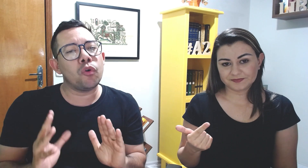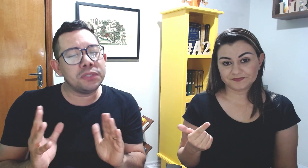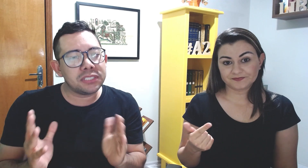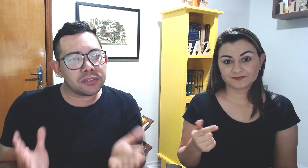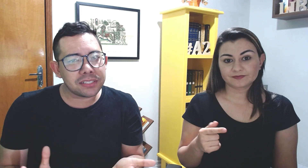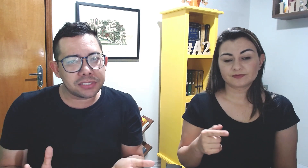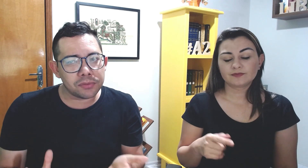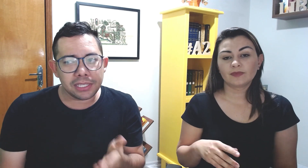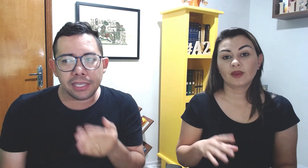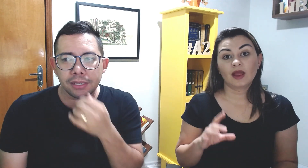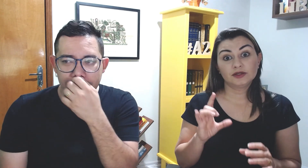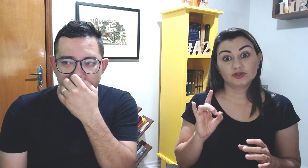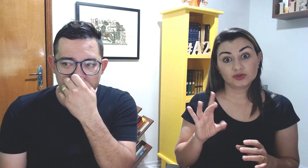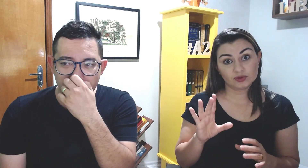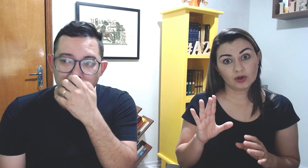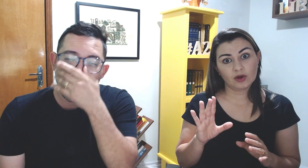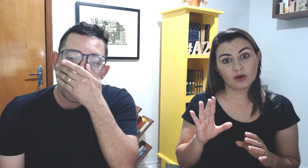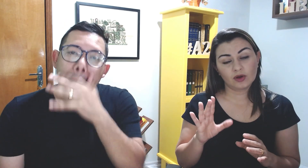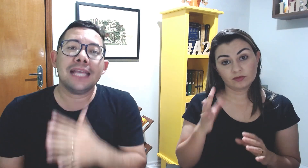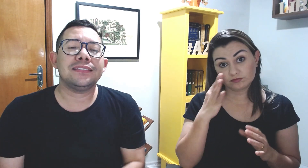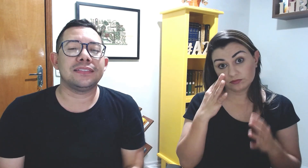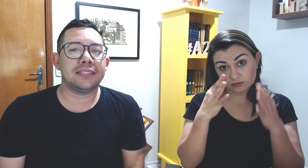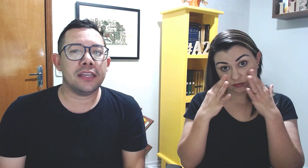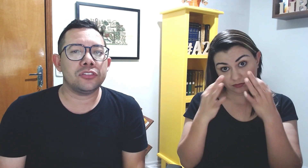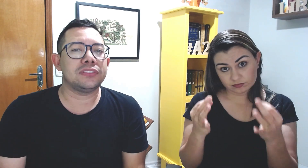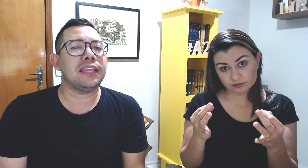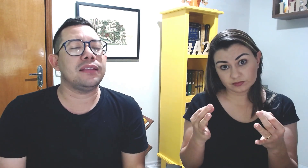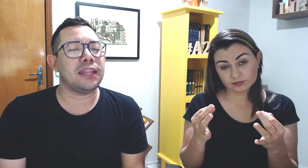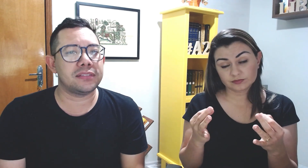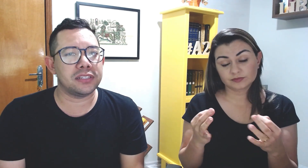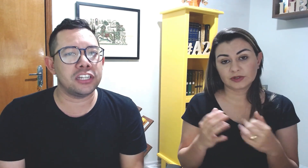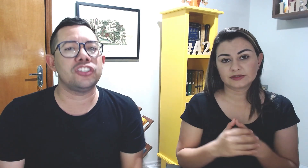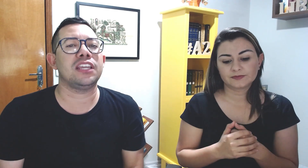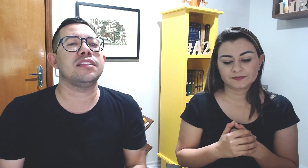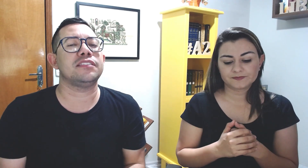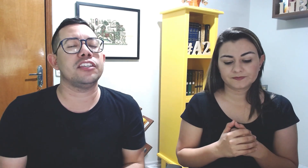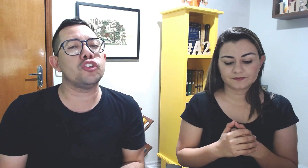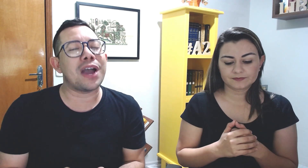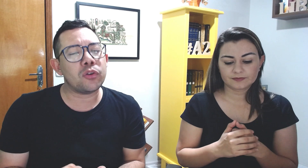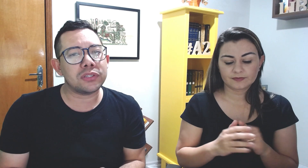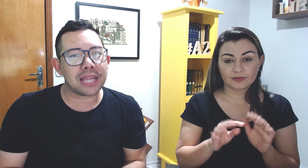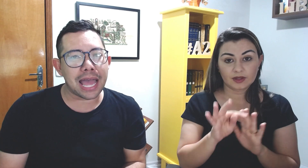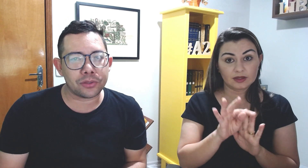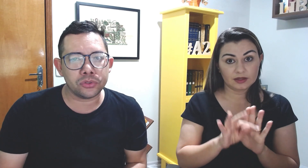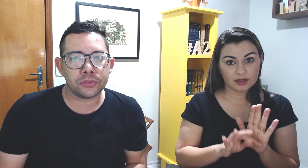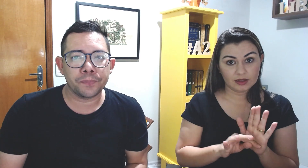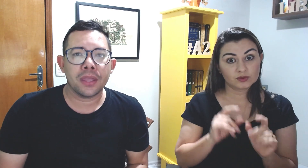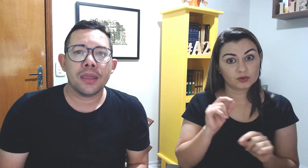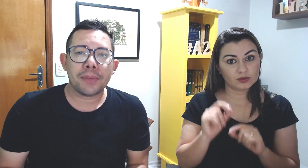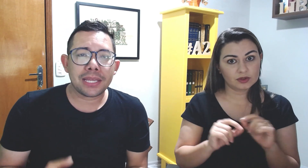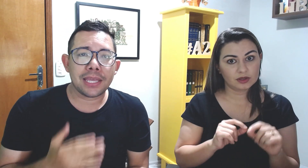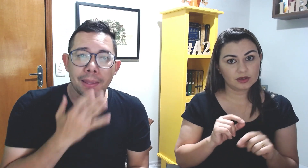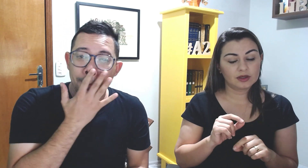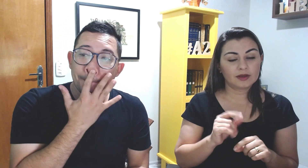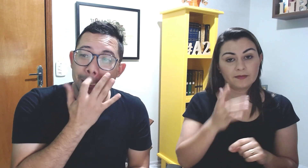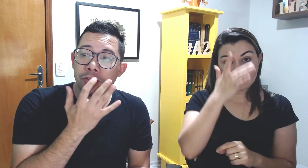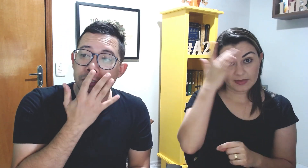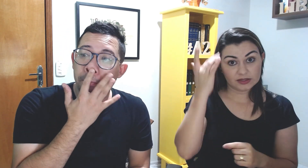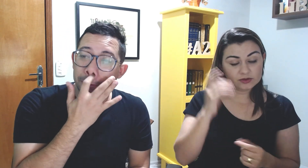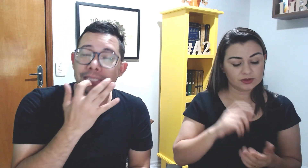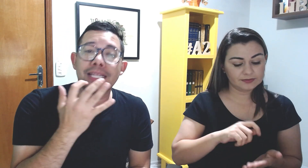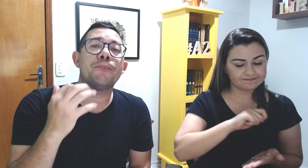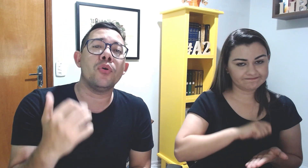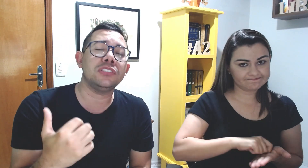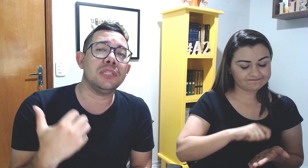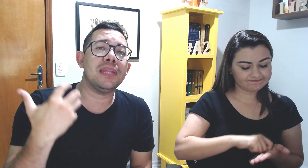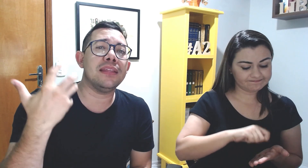uma observação aqui, tá, pessoal? Esses textos é interessante que eles sejam anotados. Para quê? Para que você